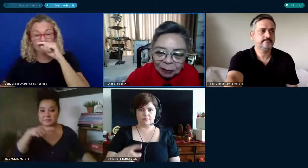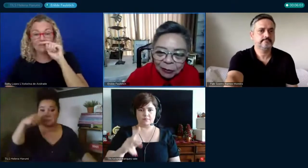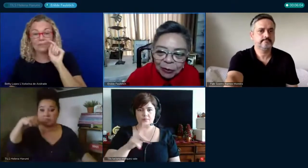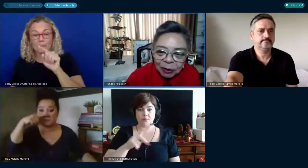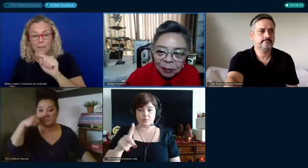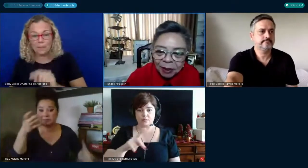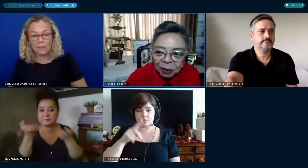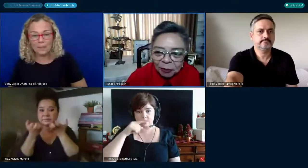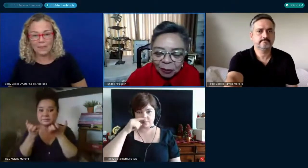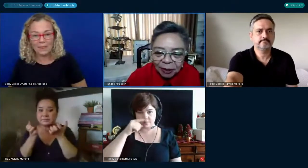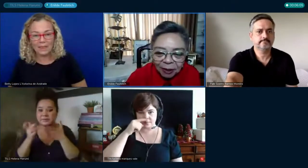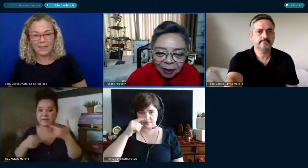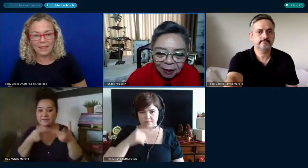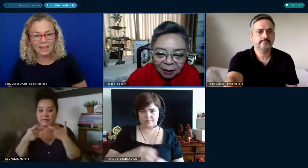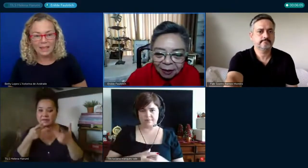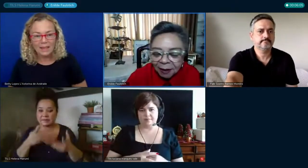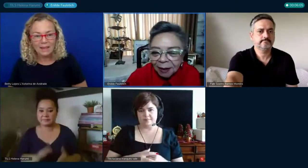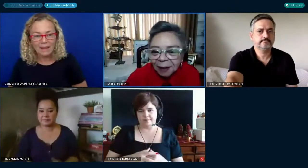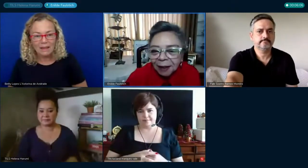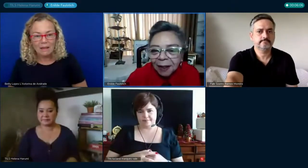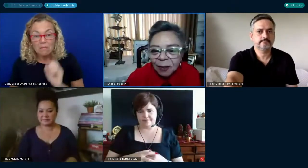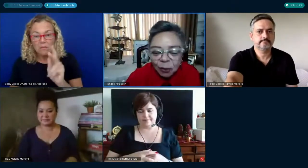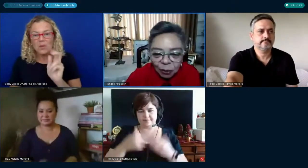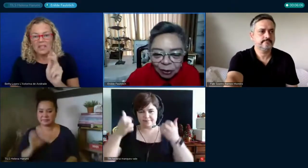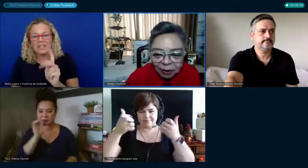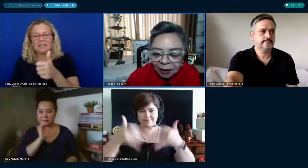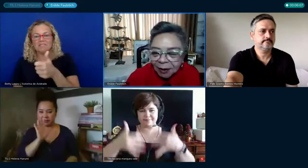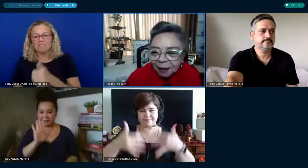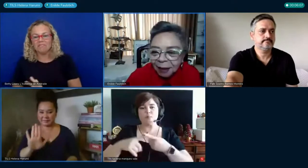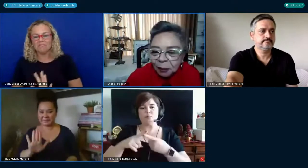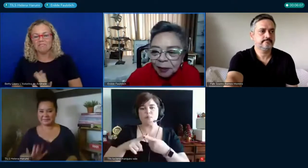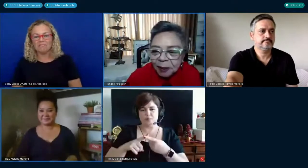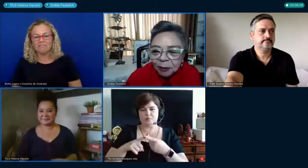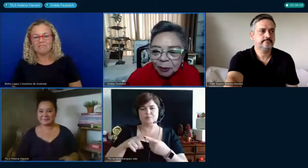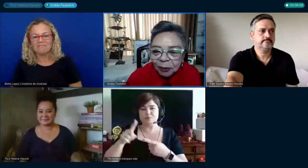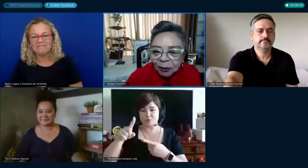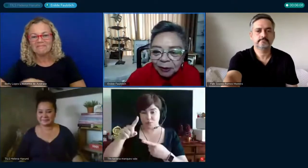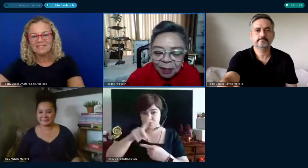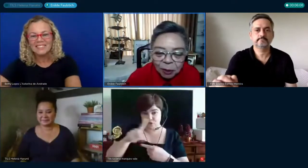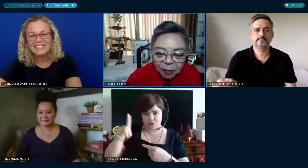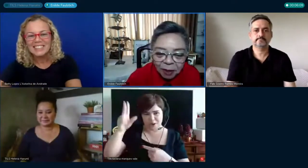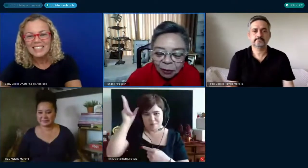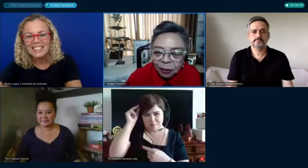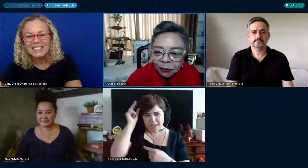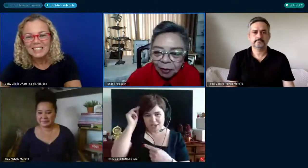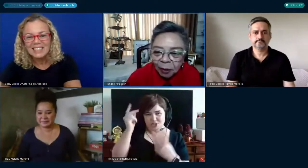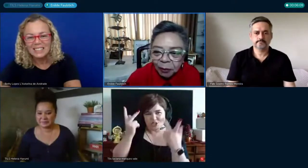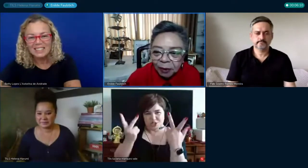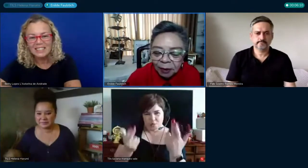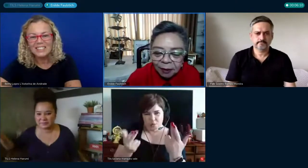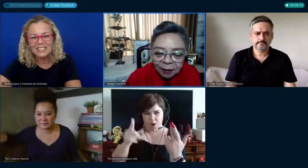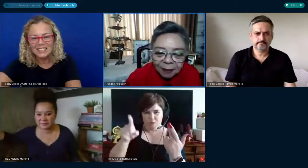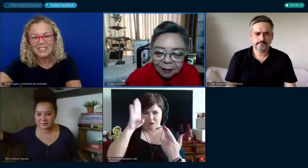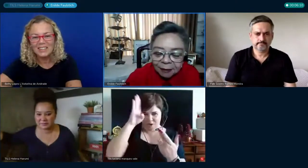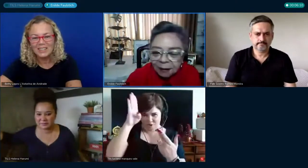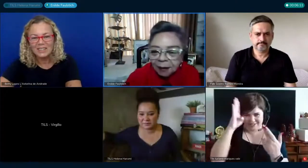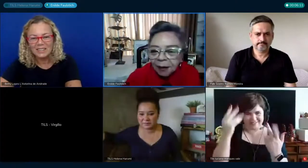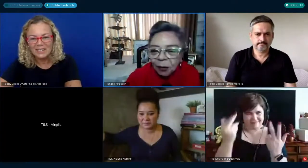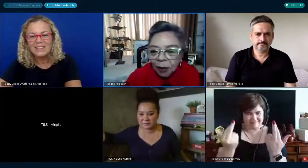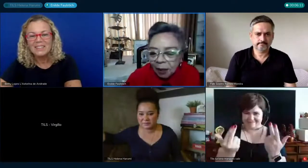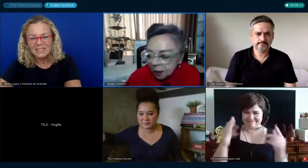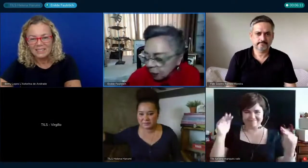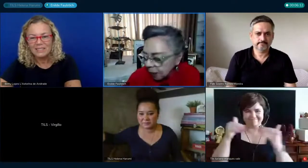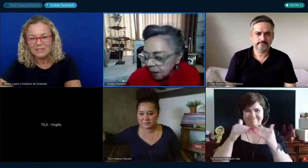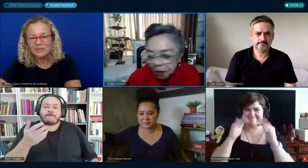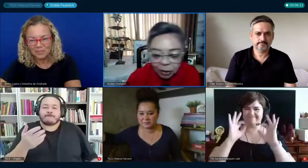conversar com a professora Beth, porque ela é surda, está no mesmo entendimento que Falk, né,